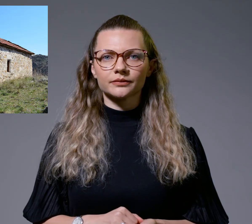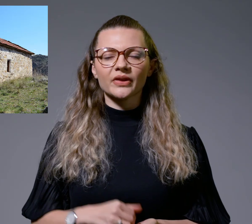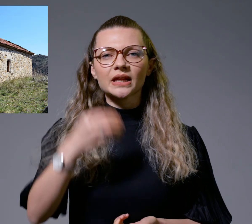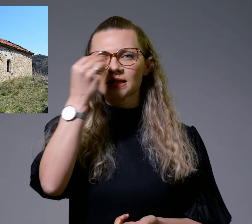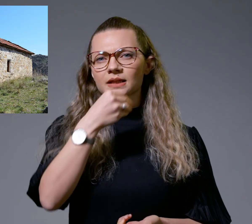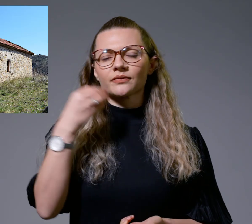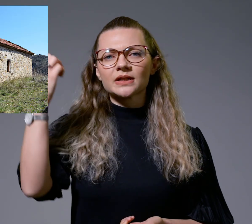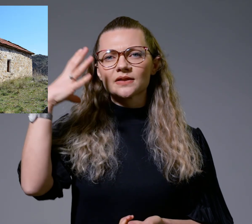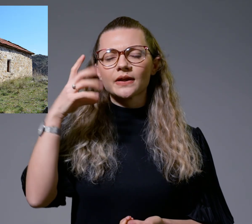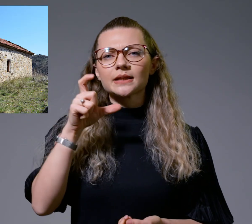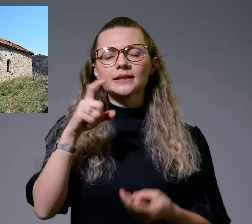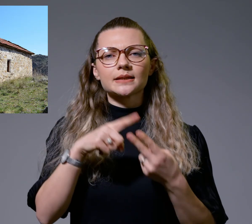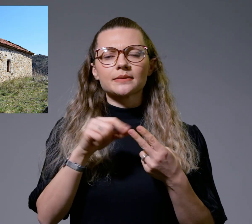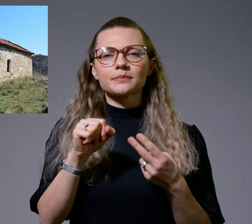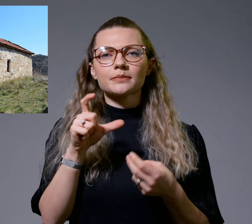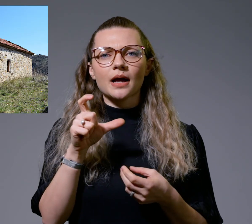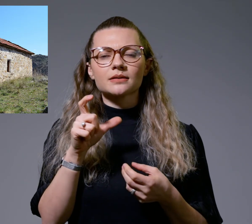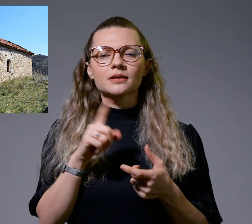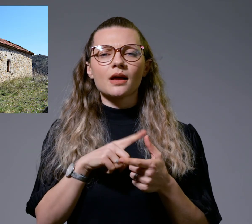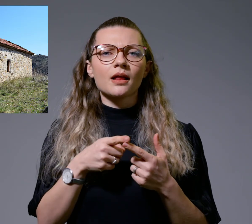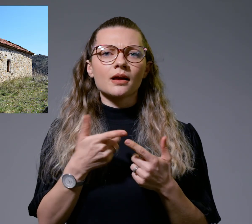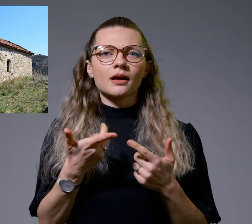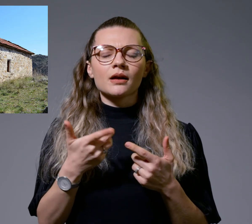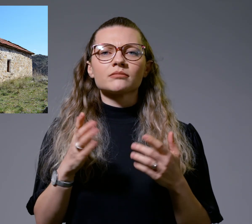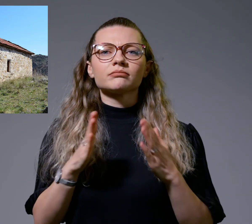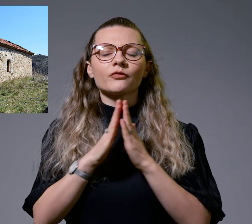Црква Свети Спас или Вознесение Христово,